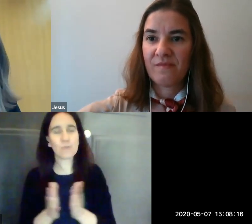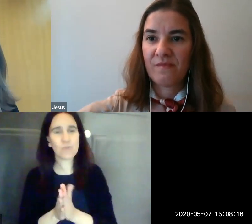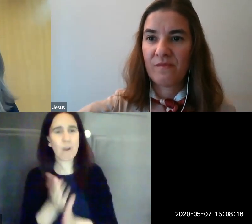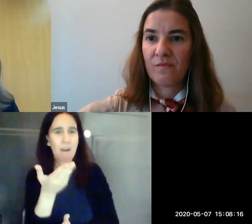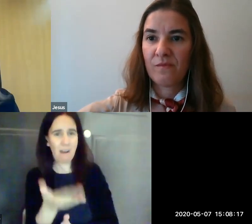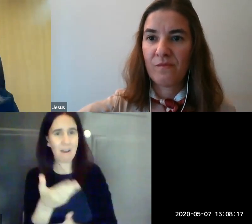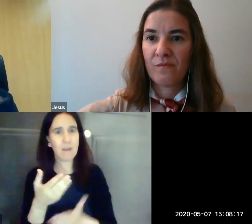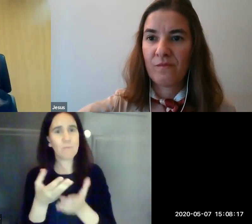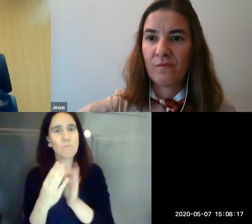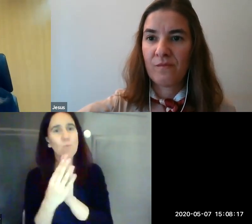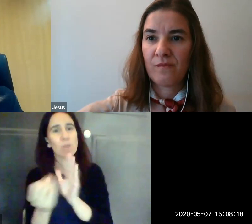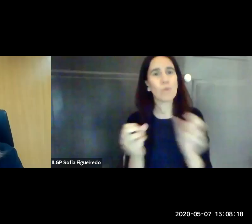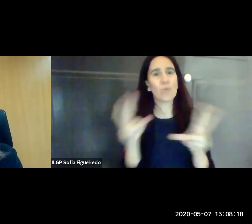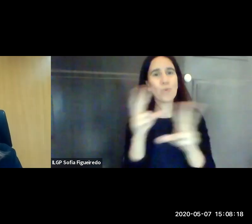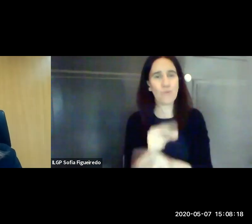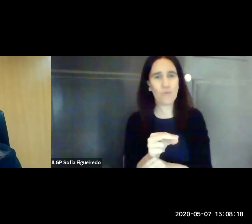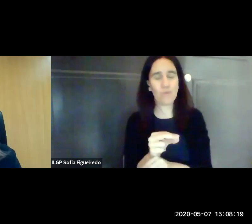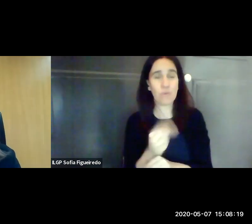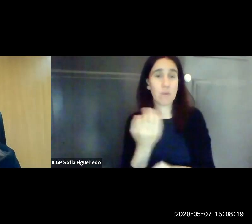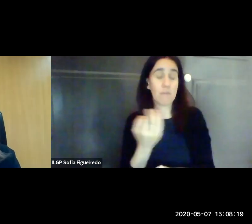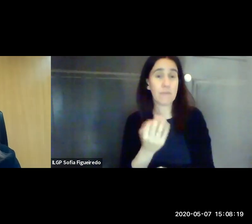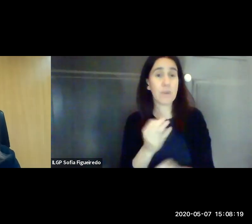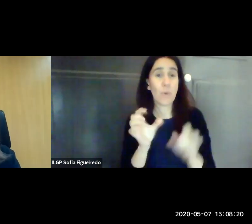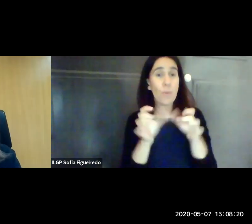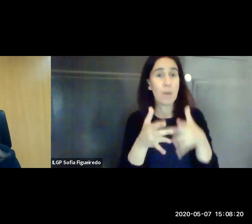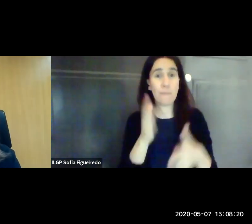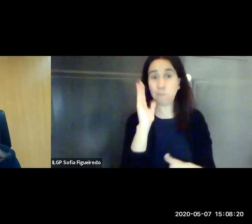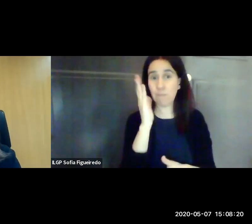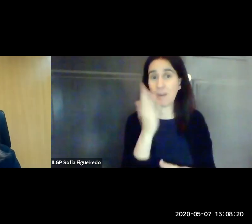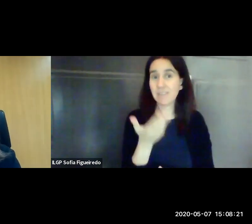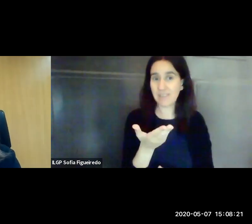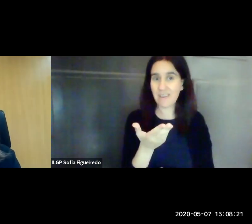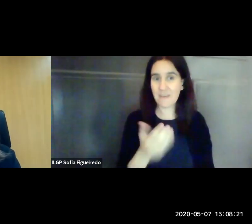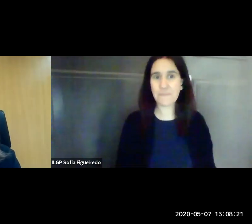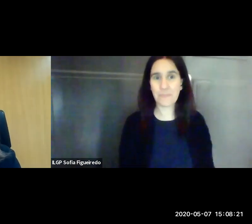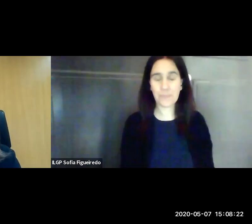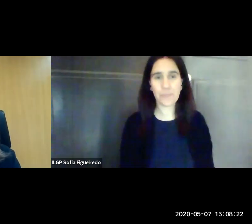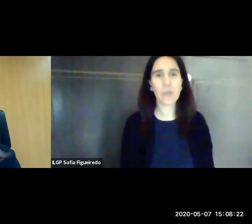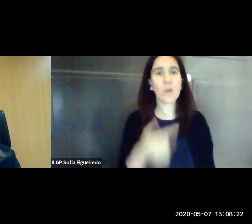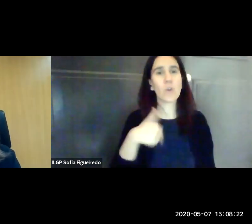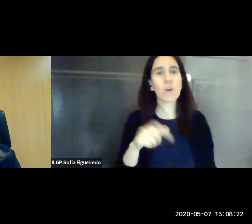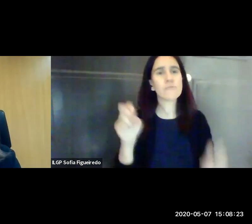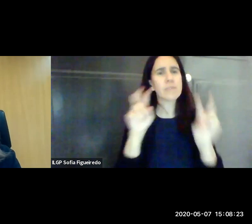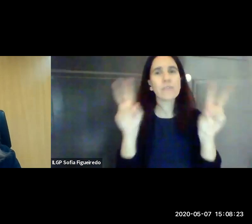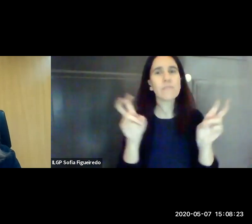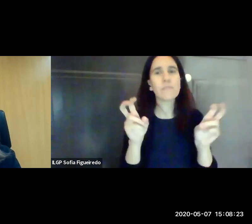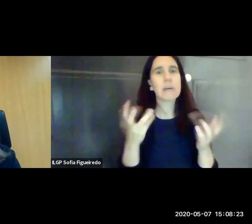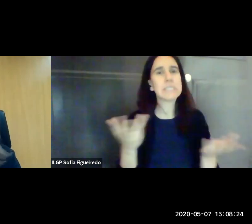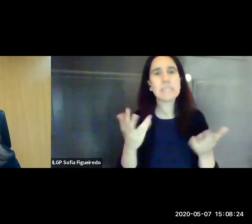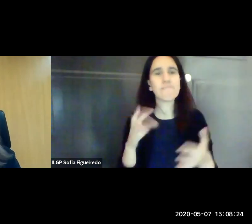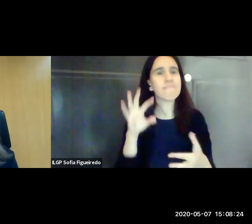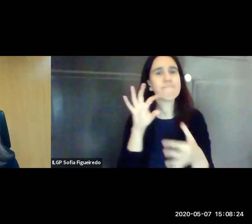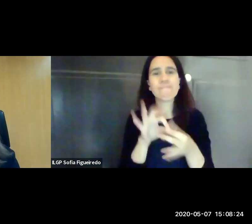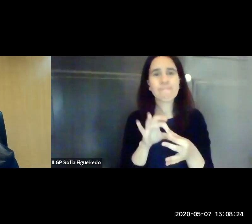destes novos modelos que são os webinars. Nós estamos aqui hoje para falar no contexto